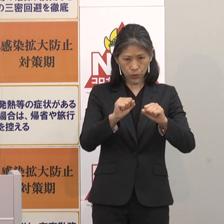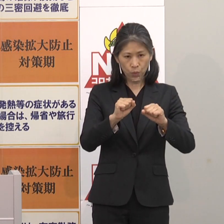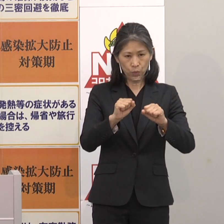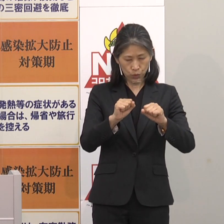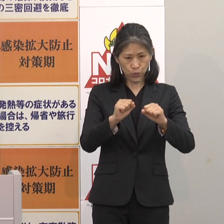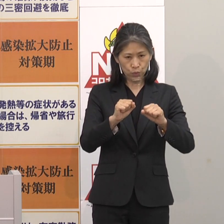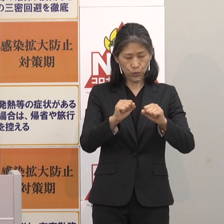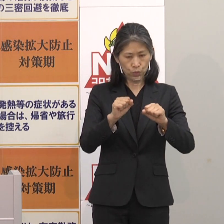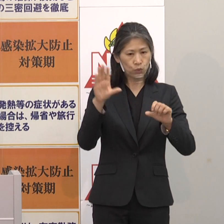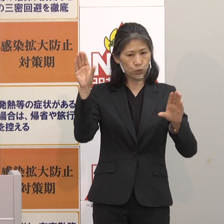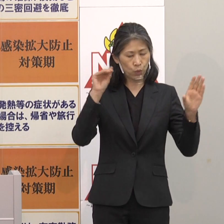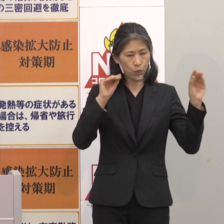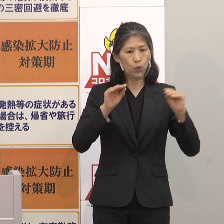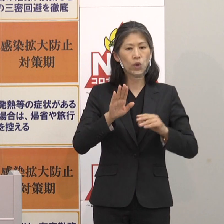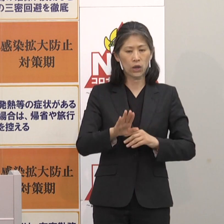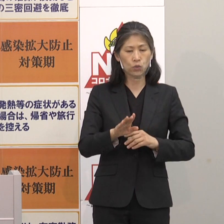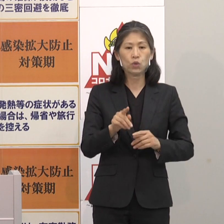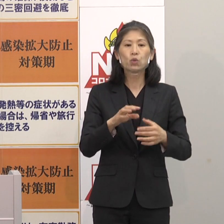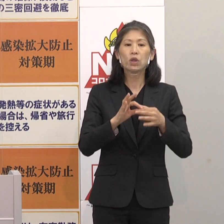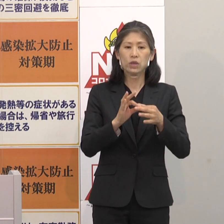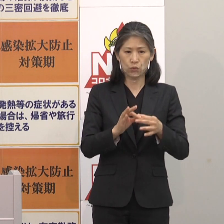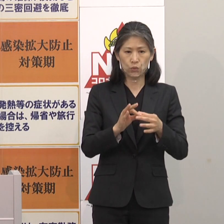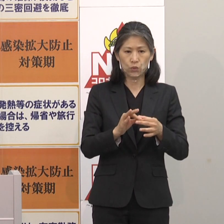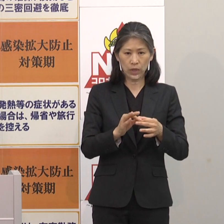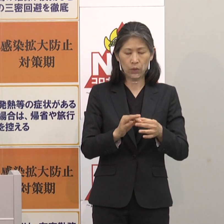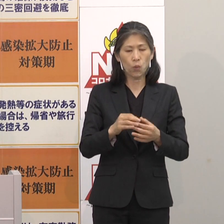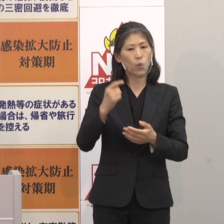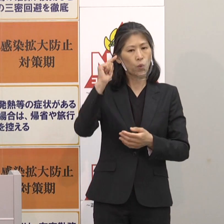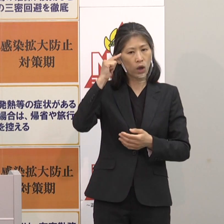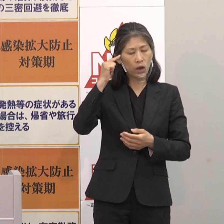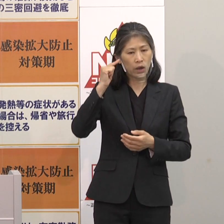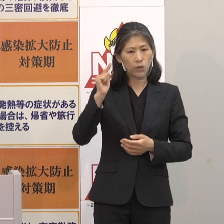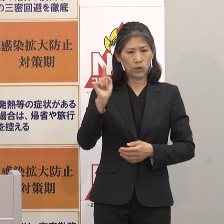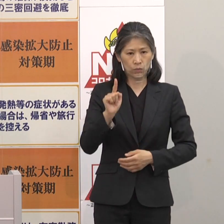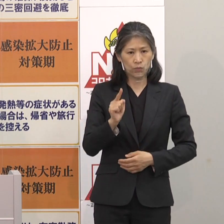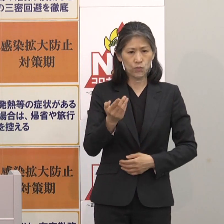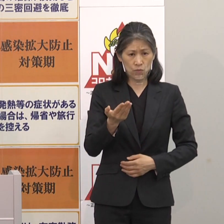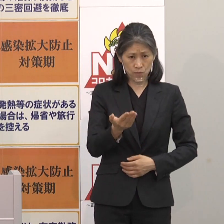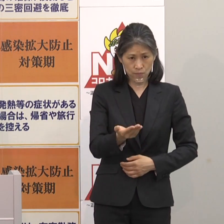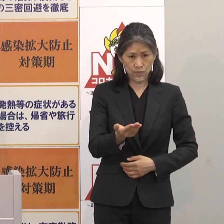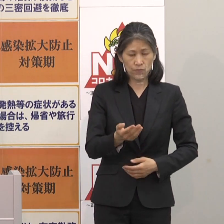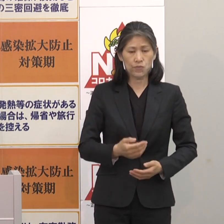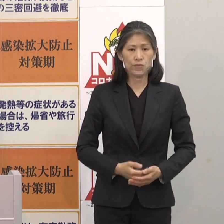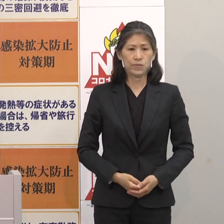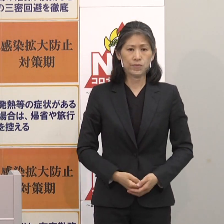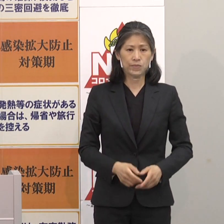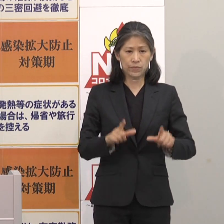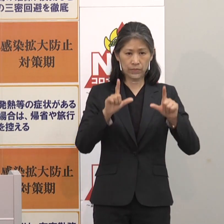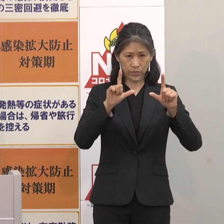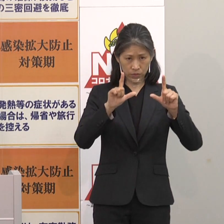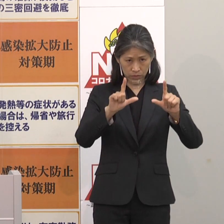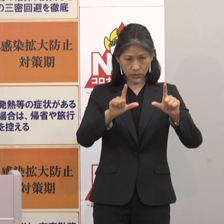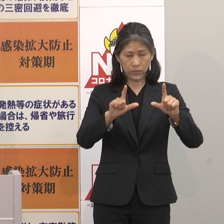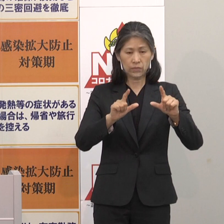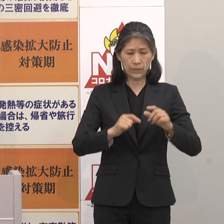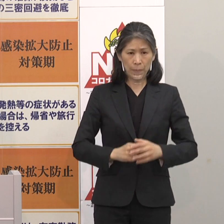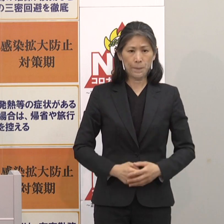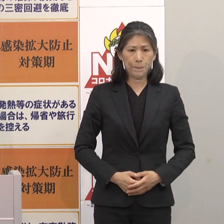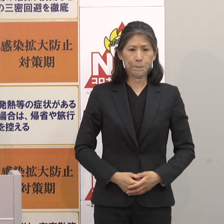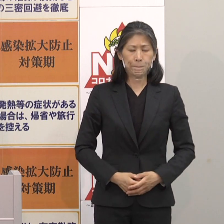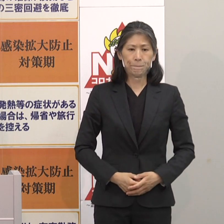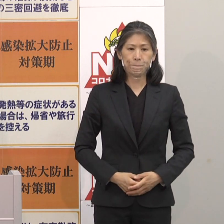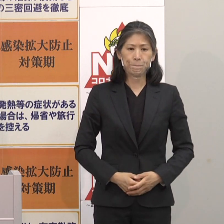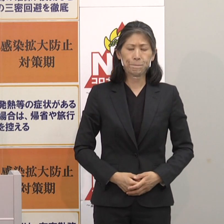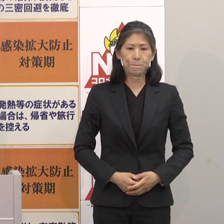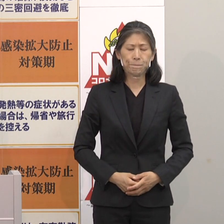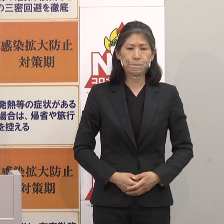改めて知事のお考えを教えてください。 はい、これは動きというか、我々がそういうふうに、